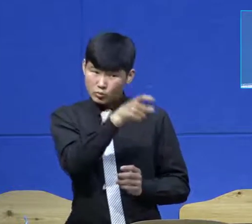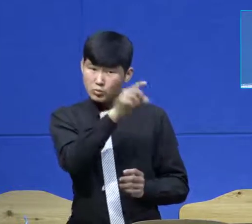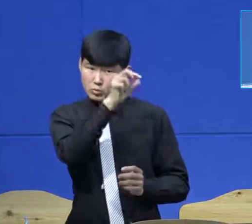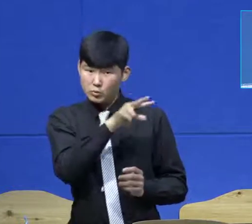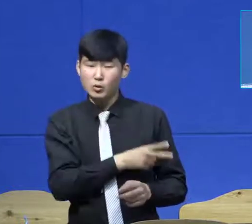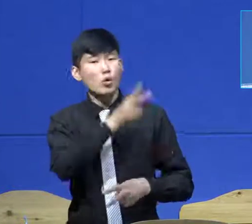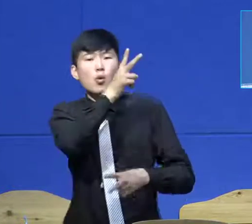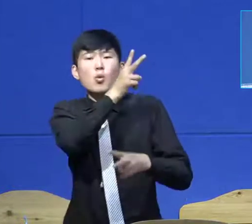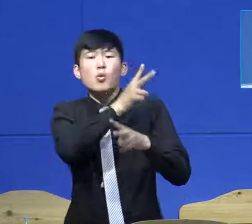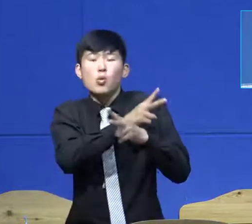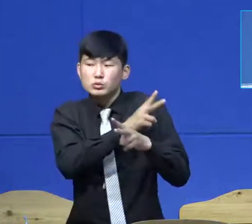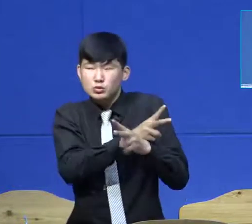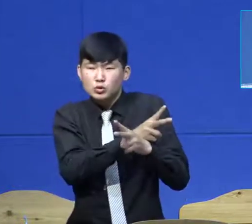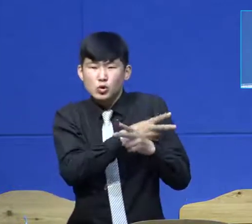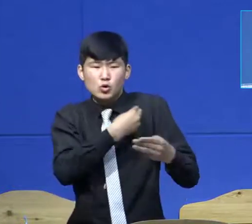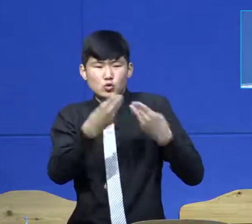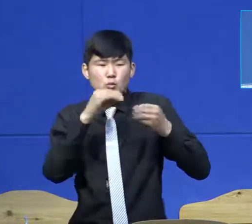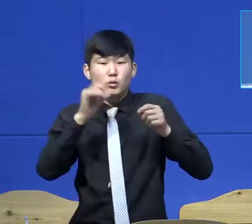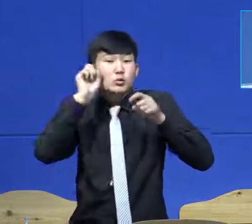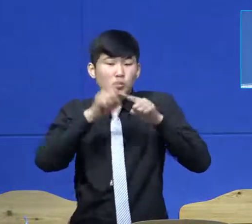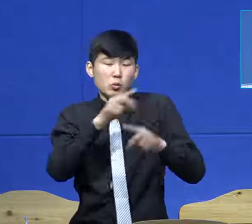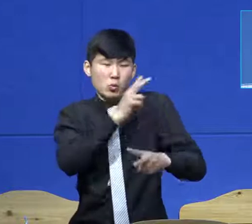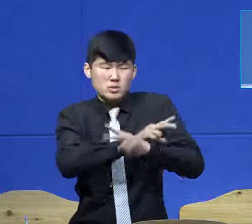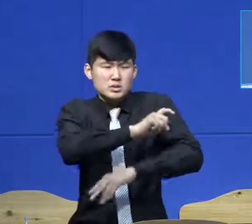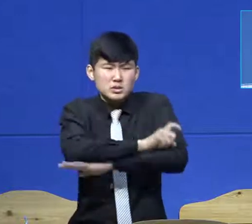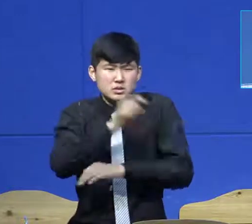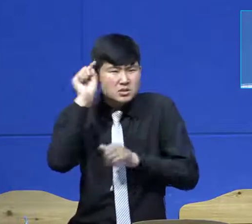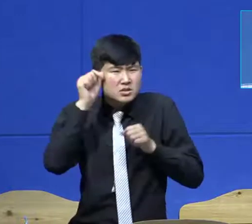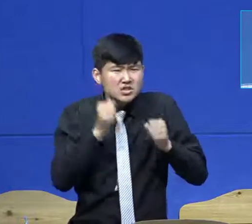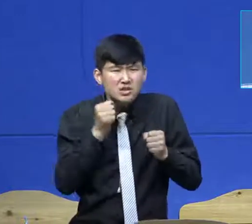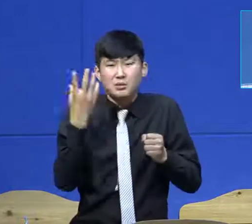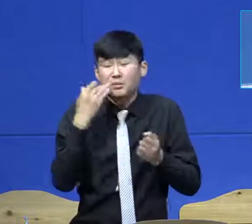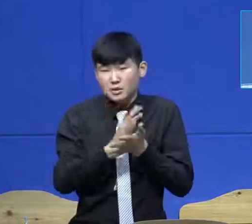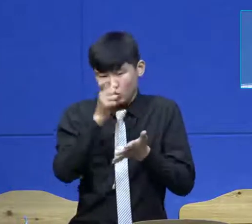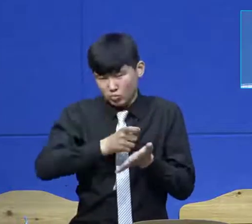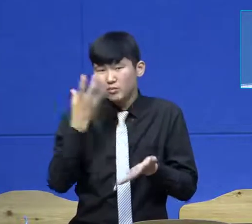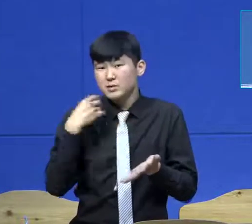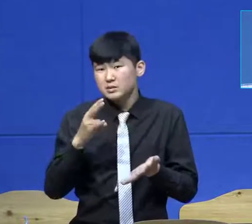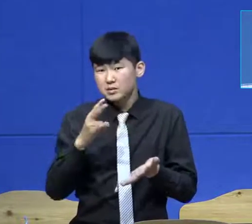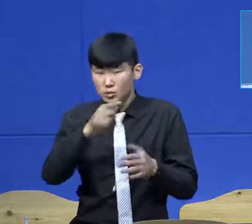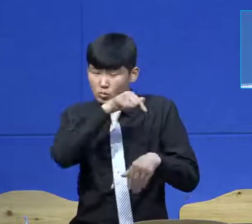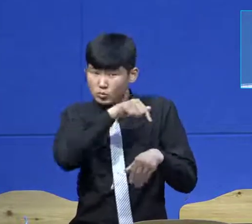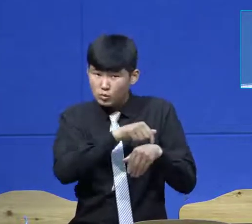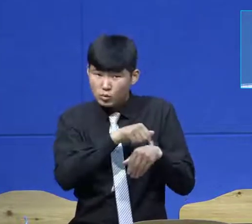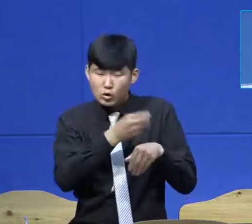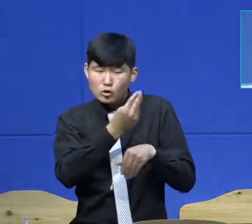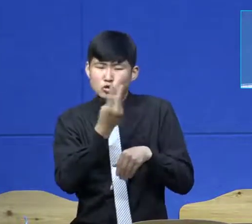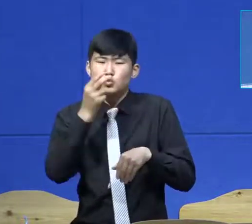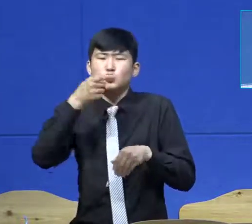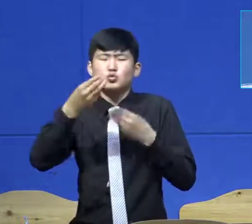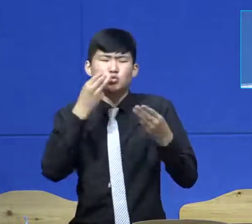хуулийн шүүгч болох гээд хуулийн ангид сурдаг, хичээнгүй сурдаг тийм хүн байсан. Тухайн үеийн шүүгч